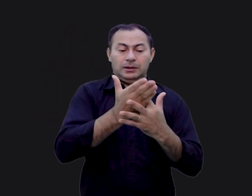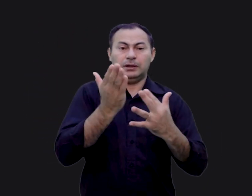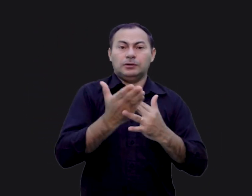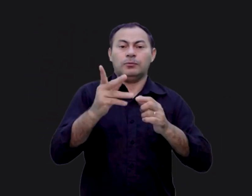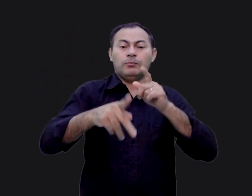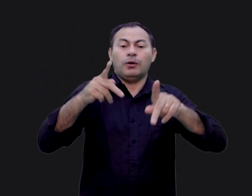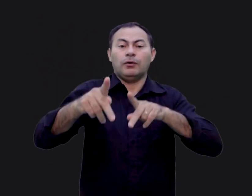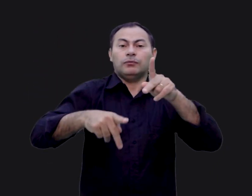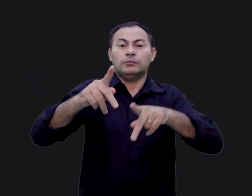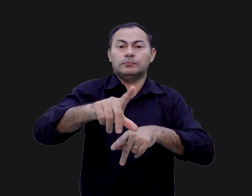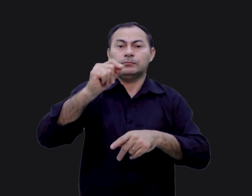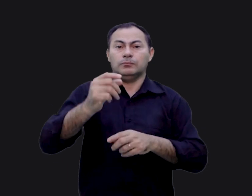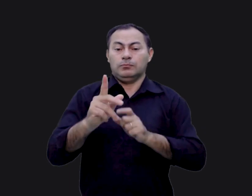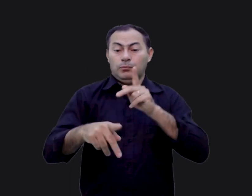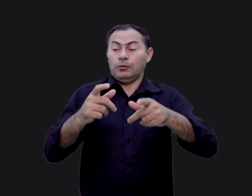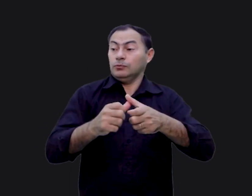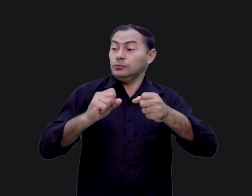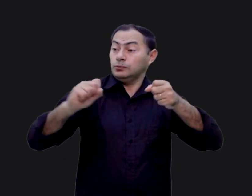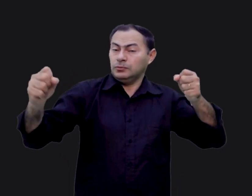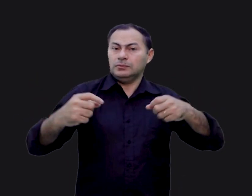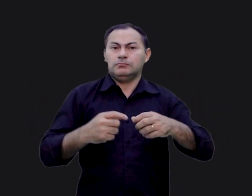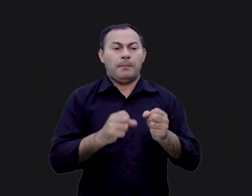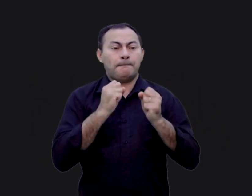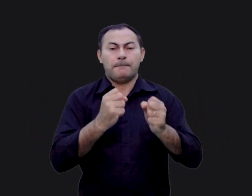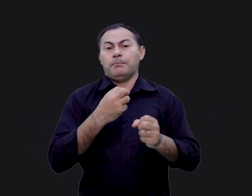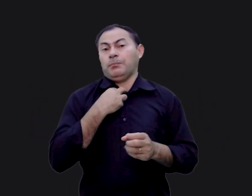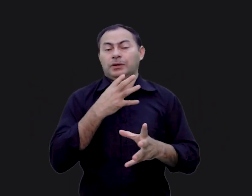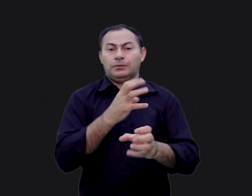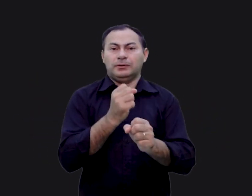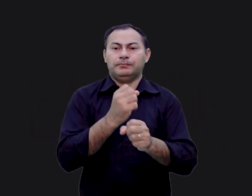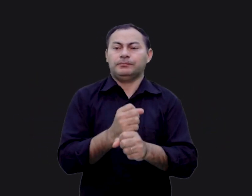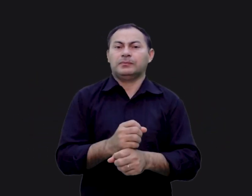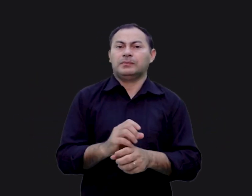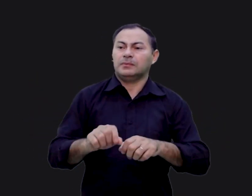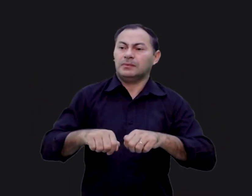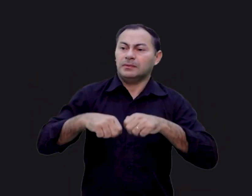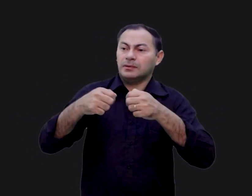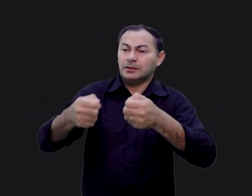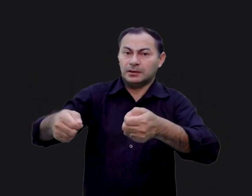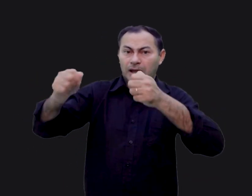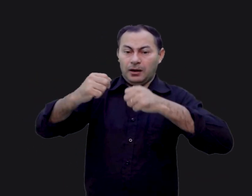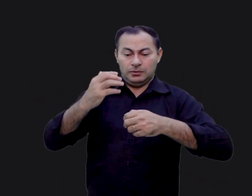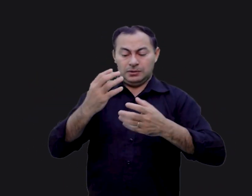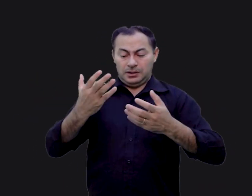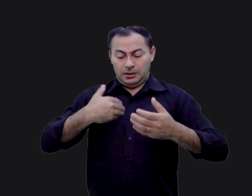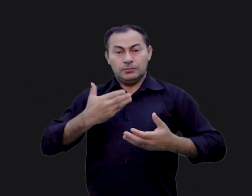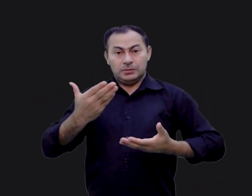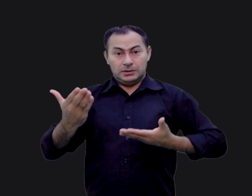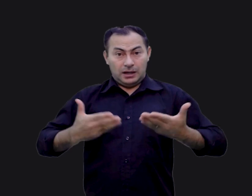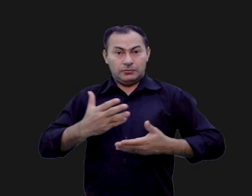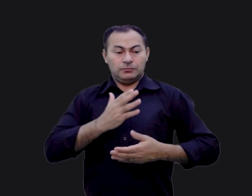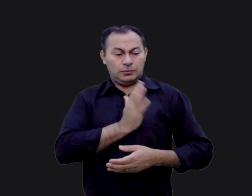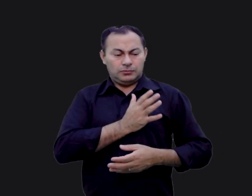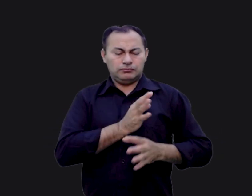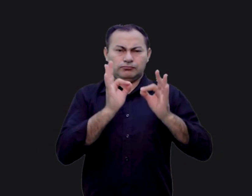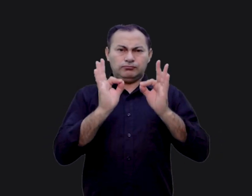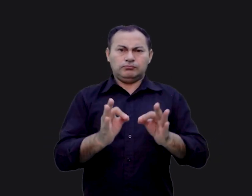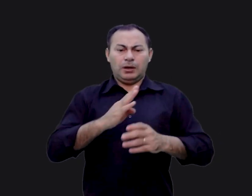entre o povo que escolheste, um povo tão grande que nem se pode contar. Dá, pois, ao teu servo um coração cheio de discernimento